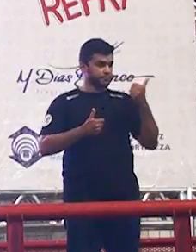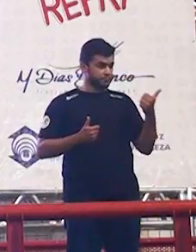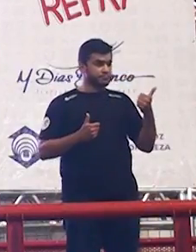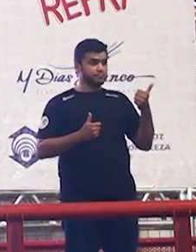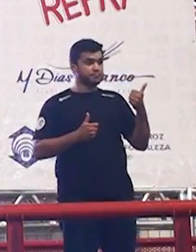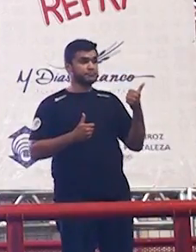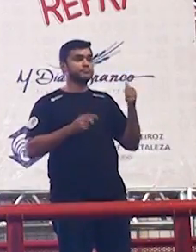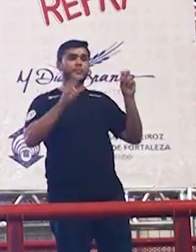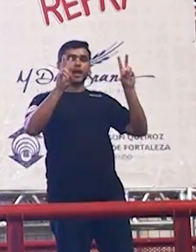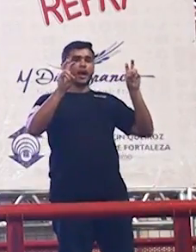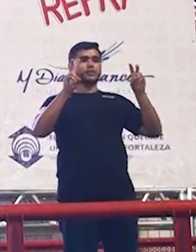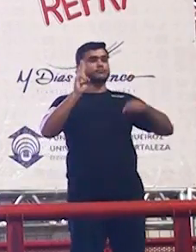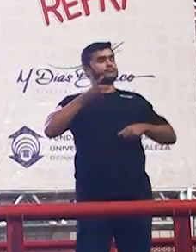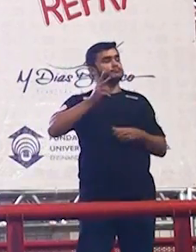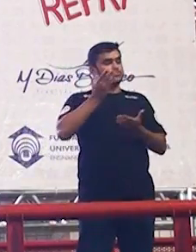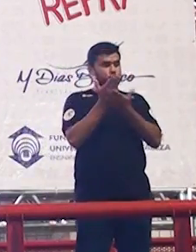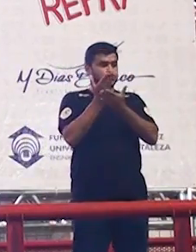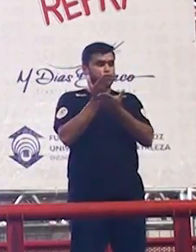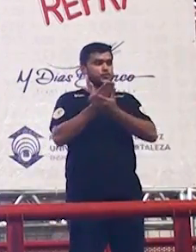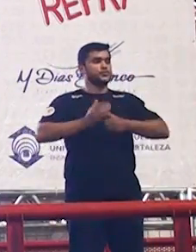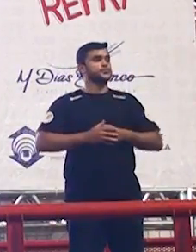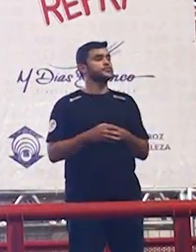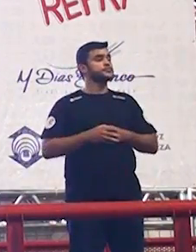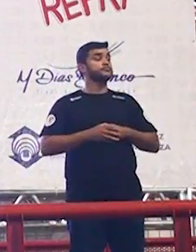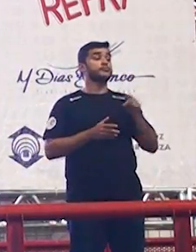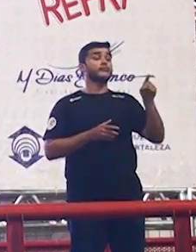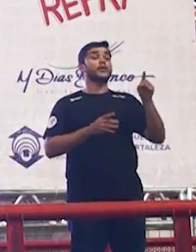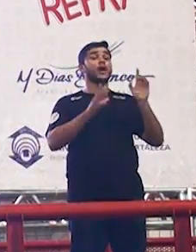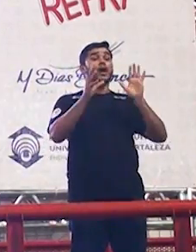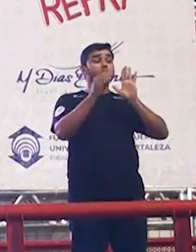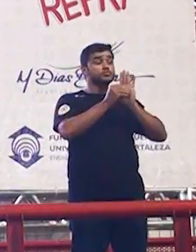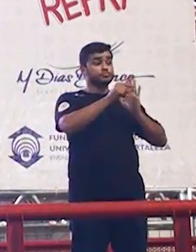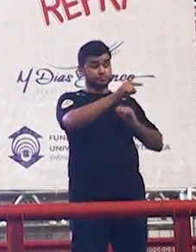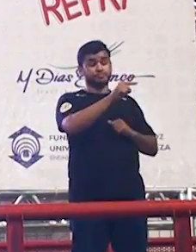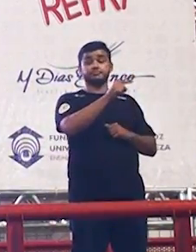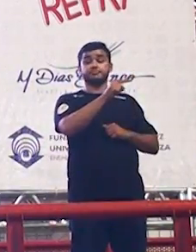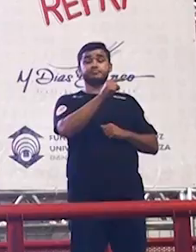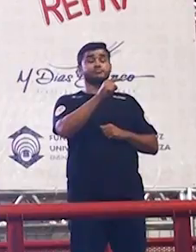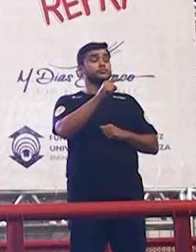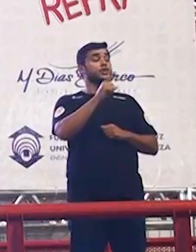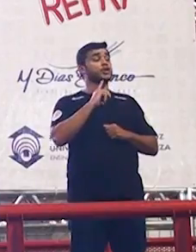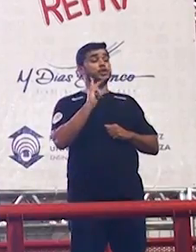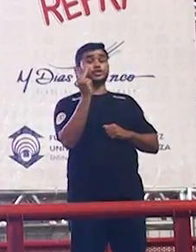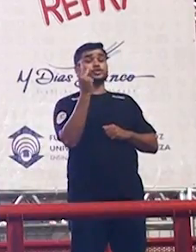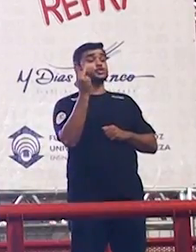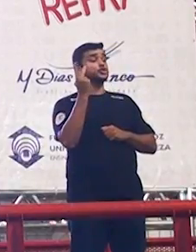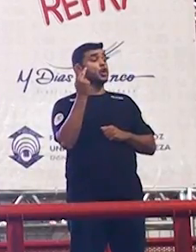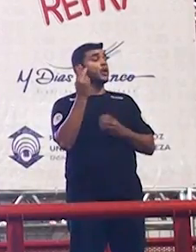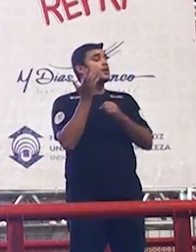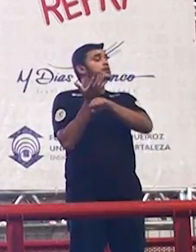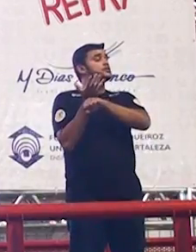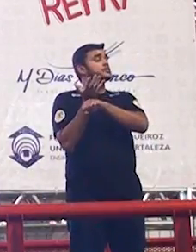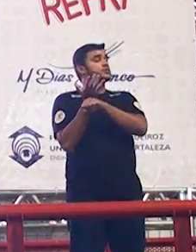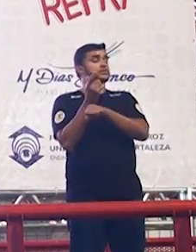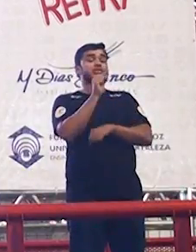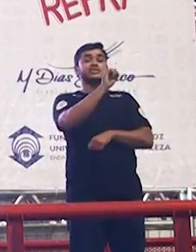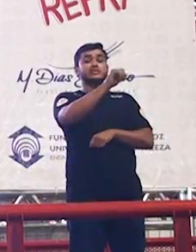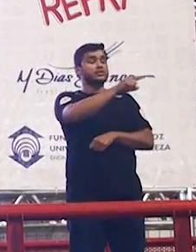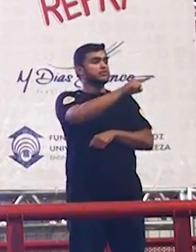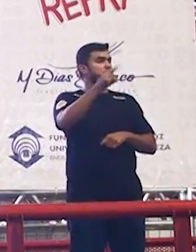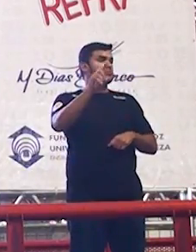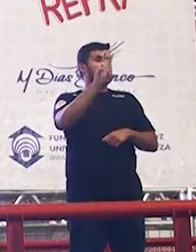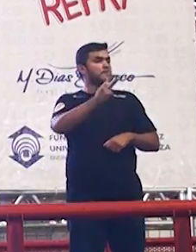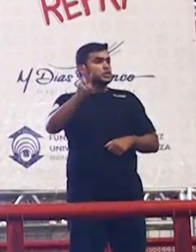seguir? Segunda coisa que eu queria que vocês anotassem, por gentileza: história geral. Fernandes, eu vou fazer uma prova